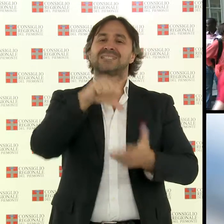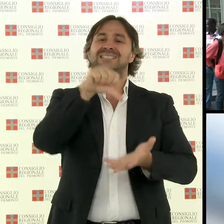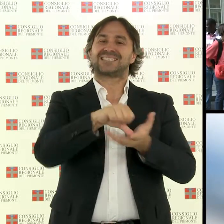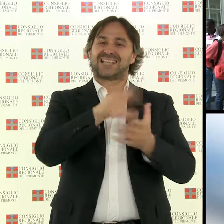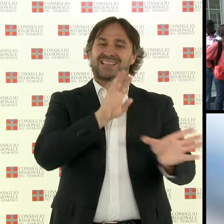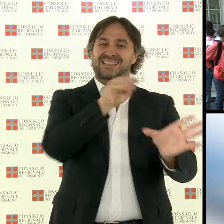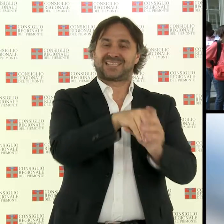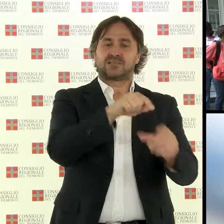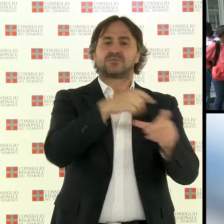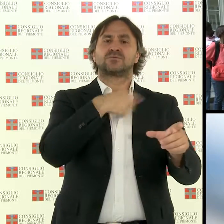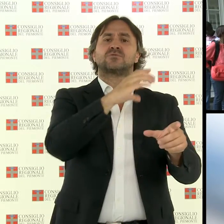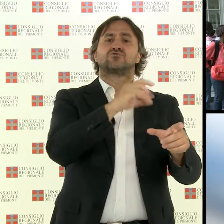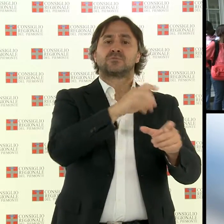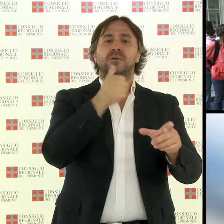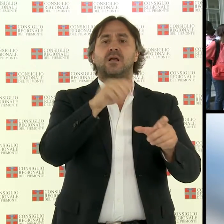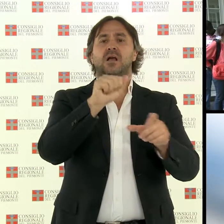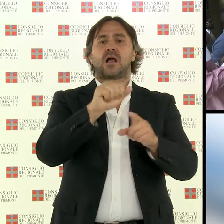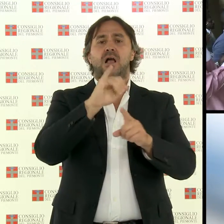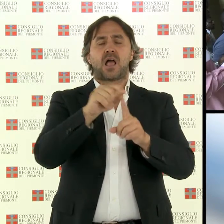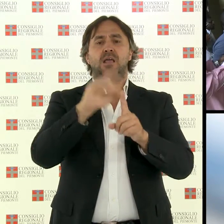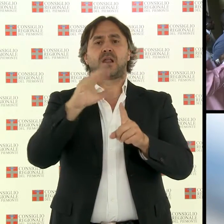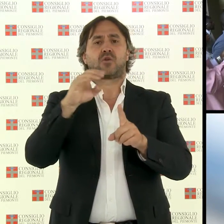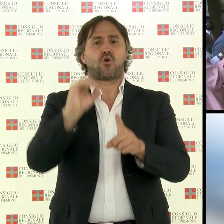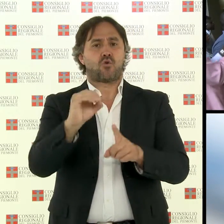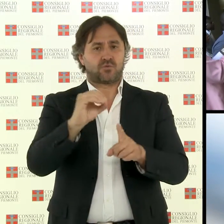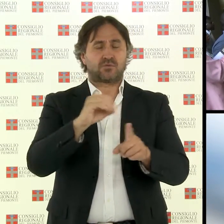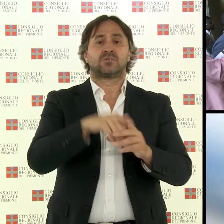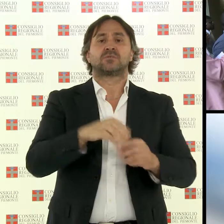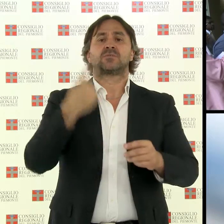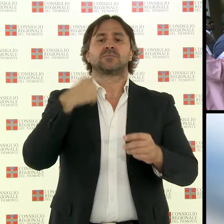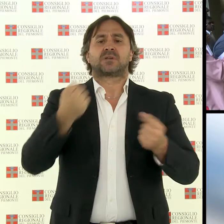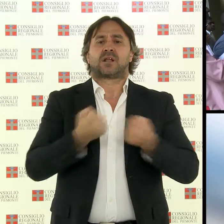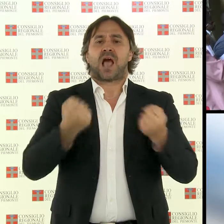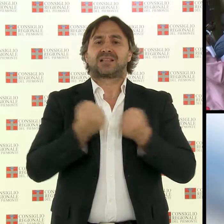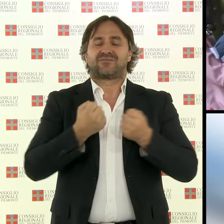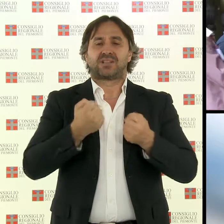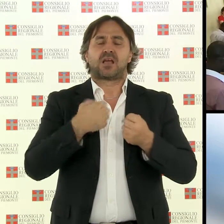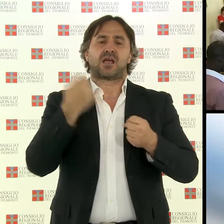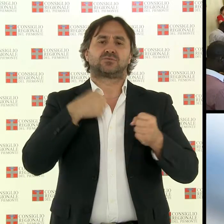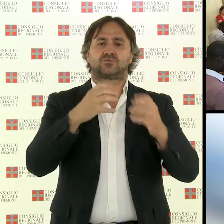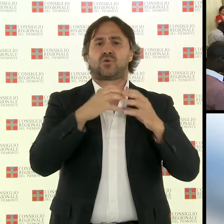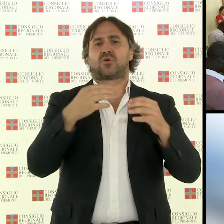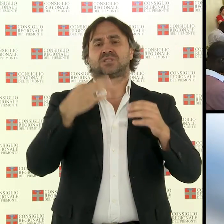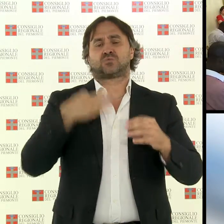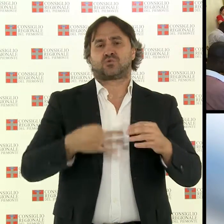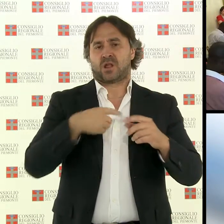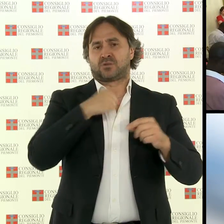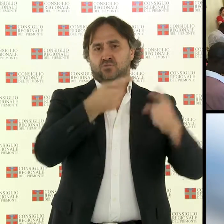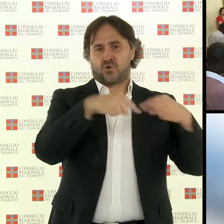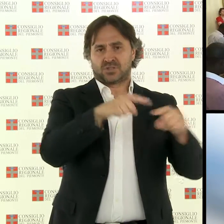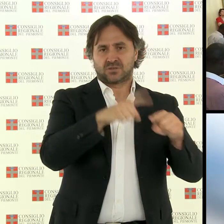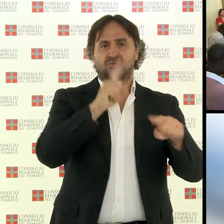i corsisti CIF ILO per fornire loro informazioni relative all'attività istituzionale del Consiglio e della Regione Piemonte